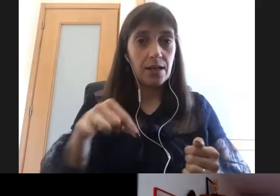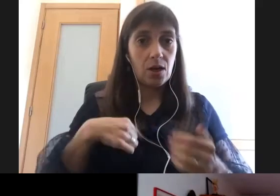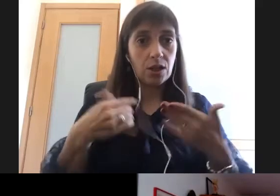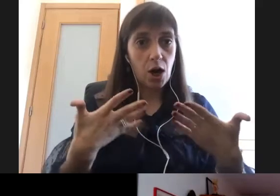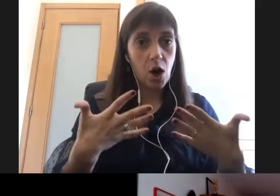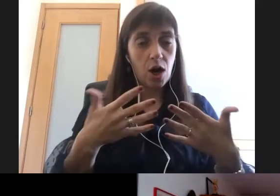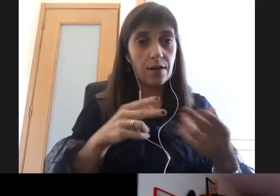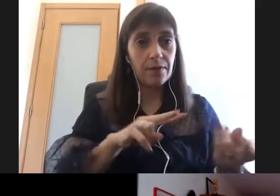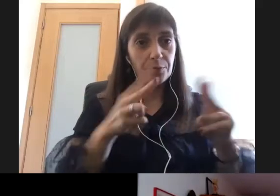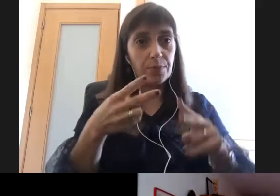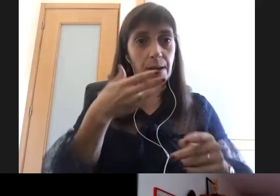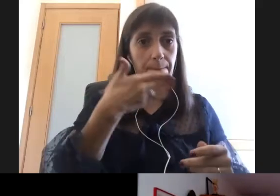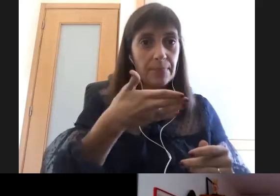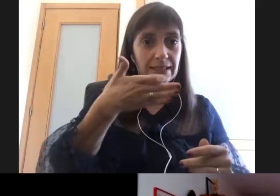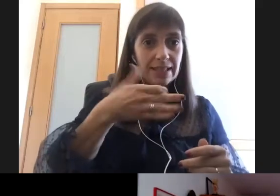1789.